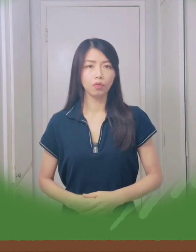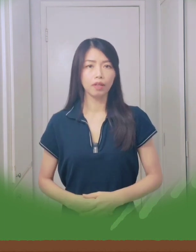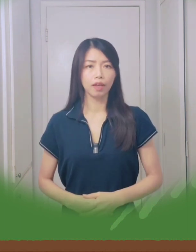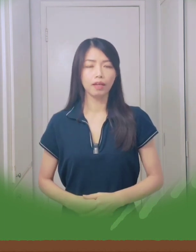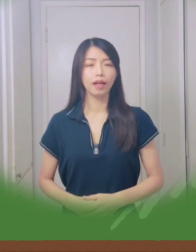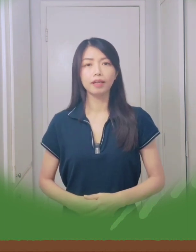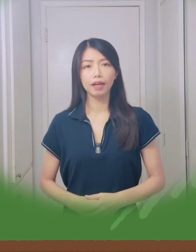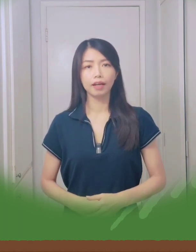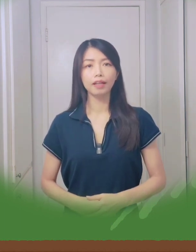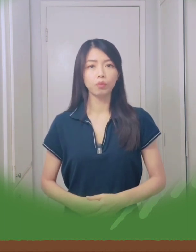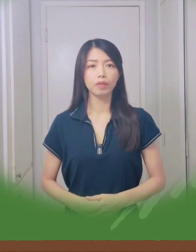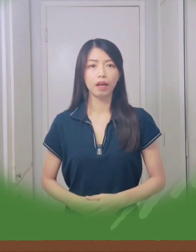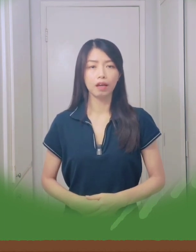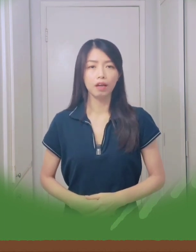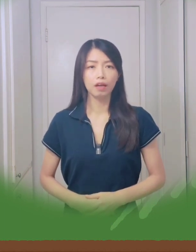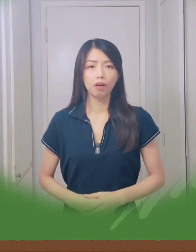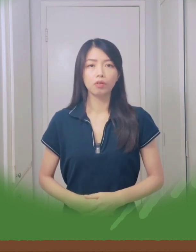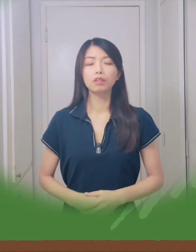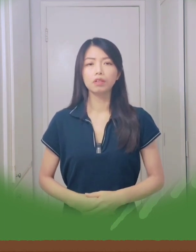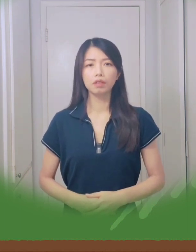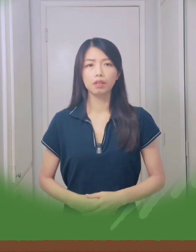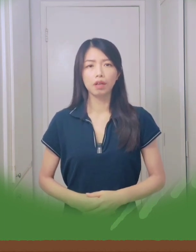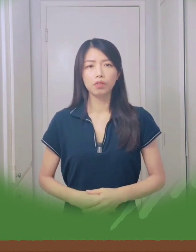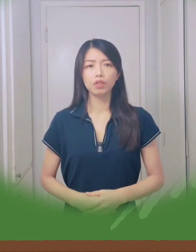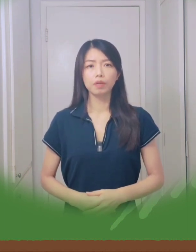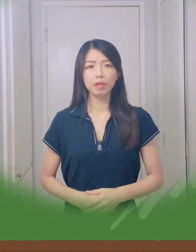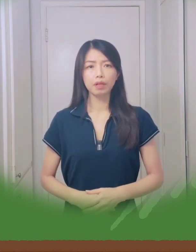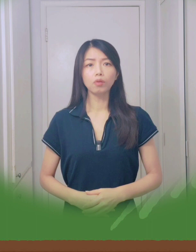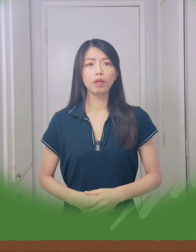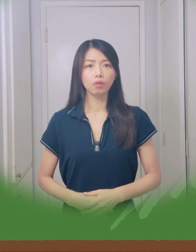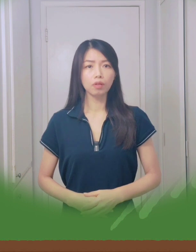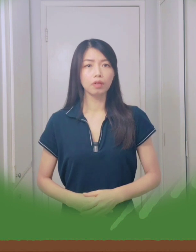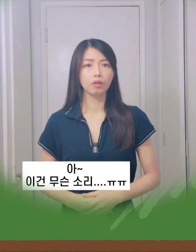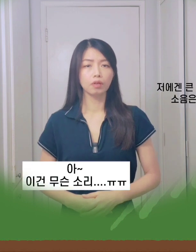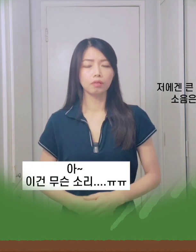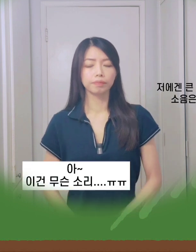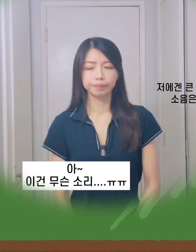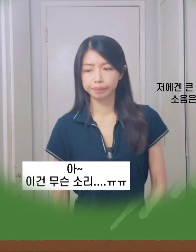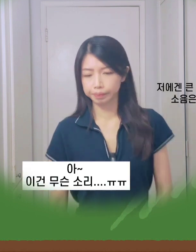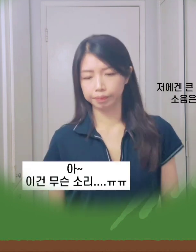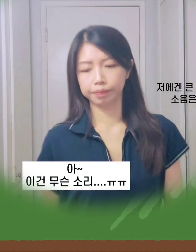설명이 안 되네 라는 가사가 나옵니다. 그 뜻은 주님을 떠나서는